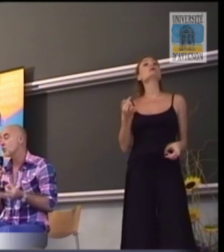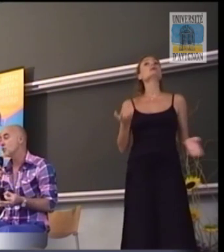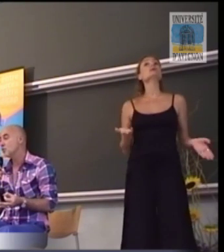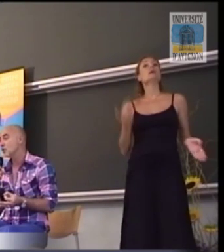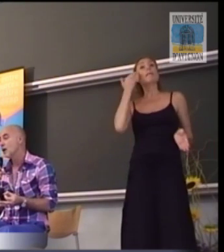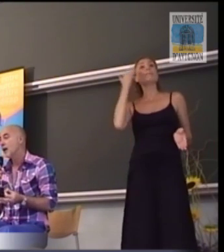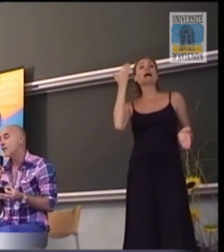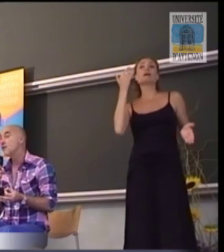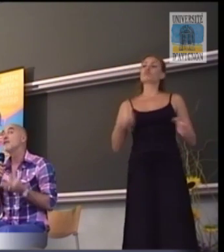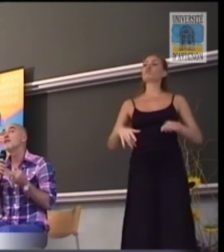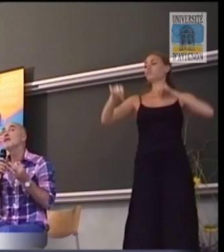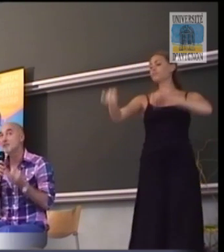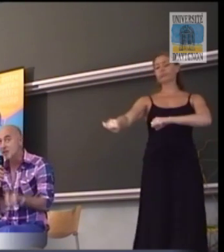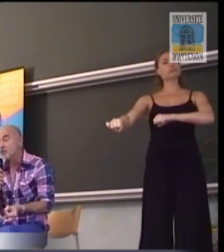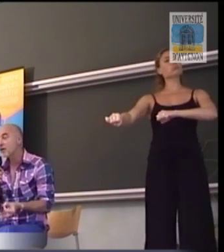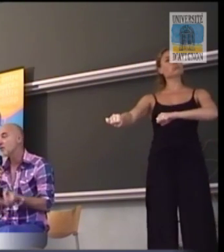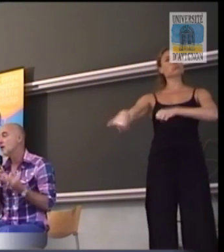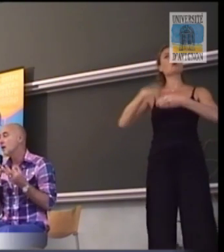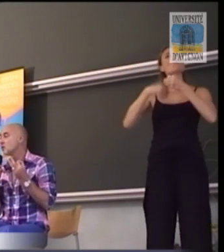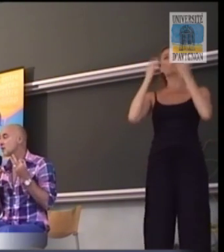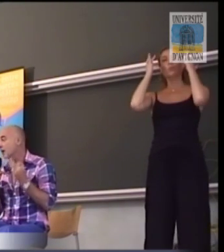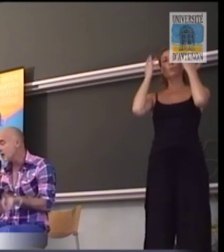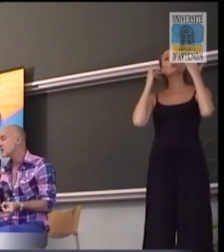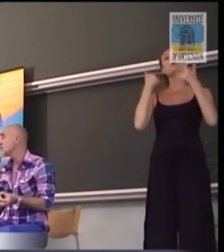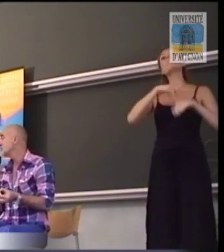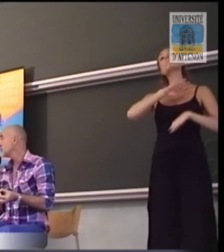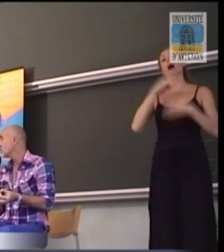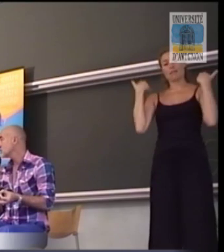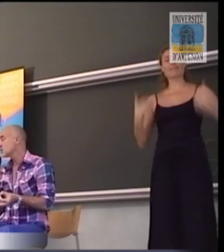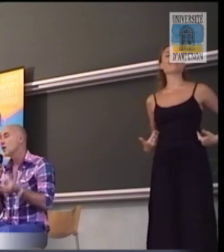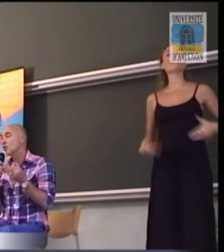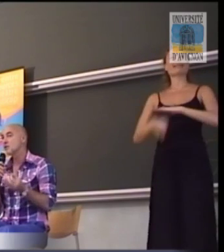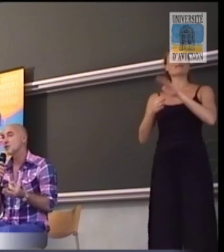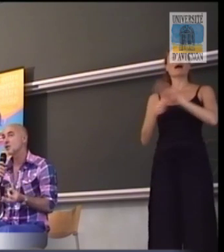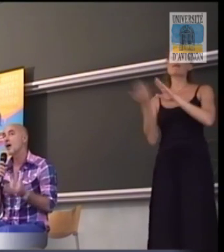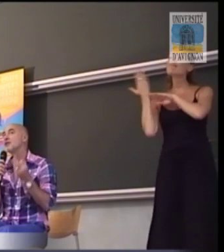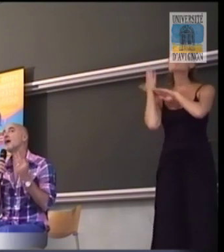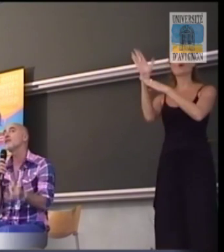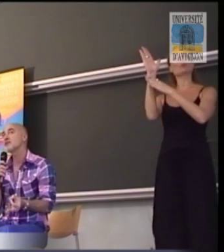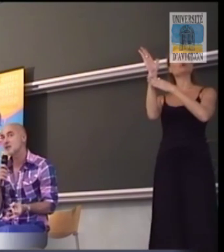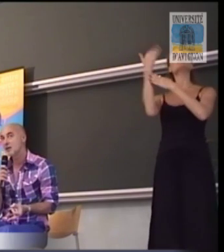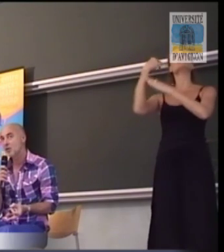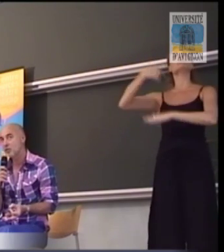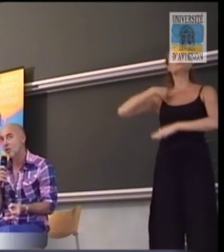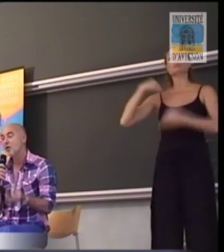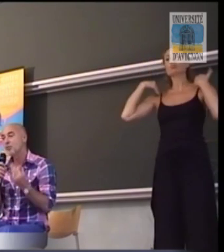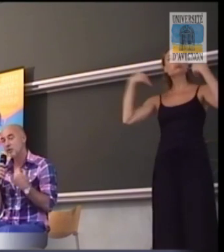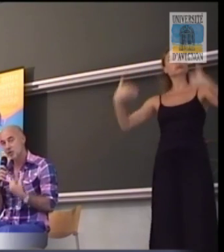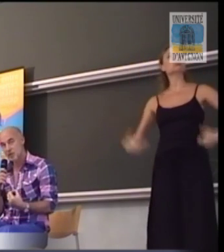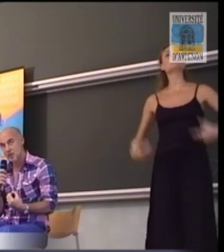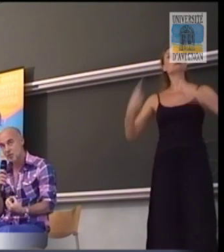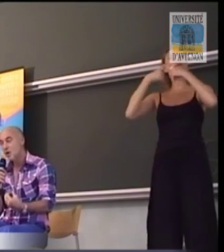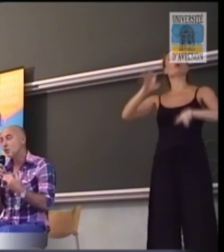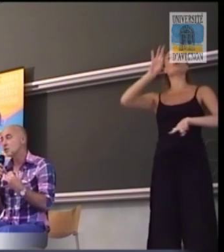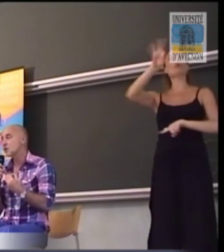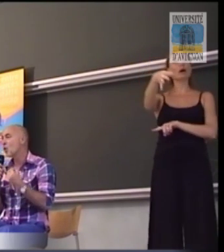dans la culture avaient été différents, et que c'est grâce à cette différence que ces gens avaient traversé le temps pour venir